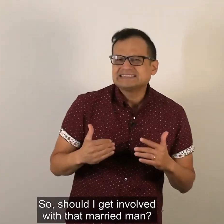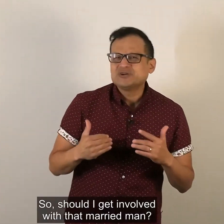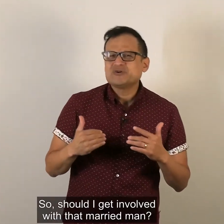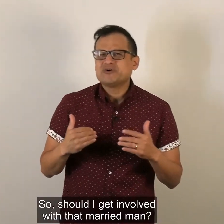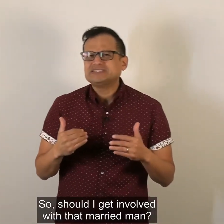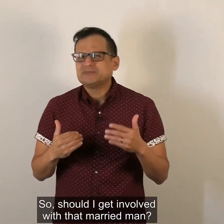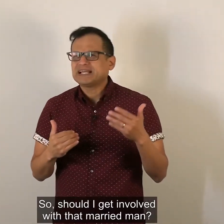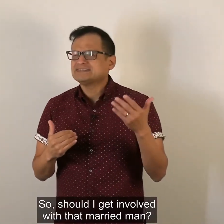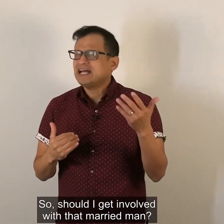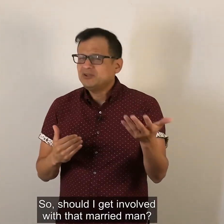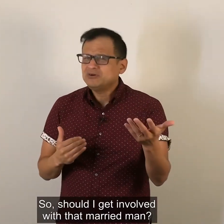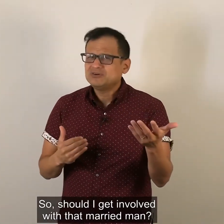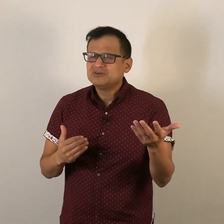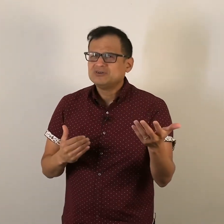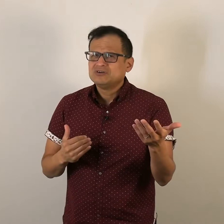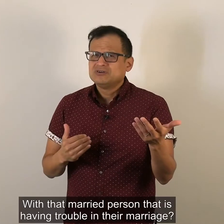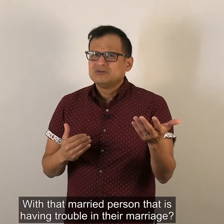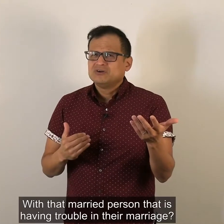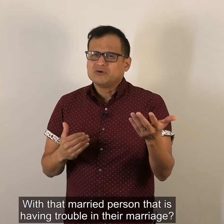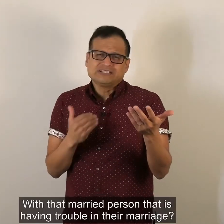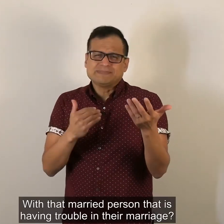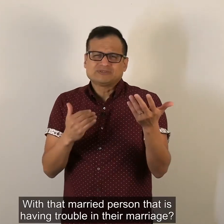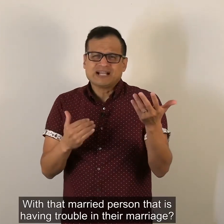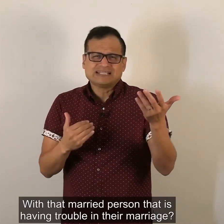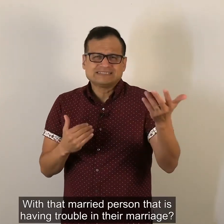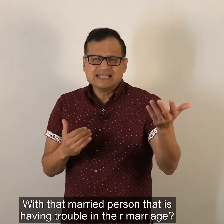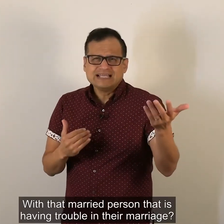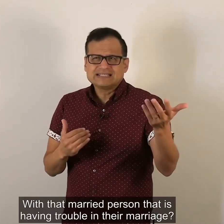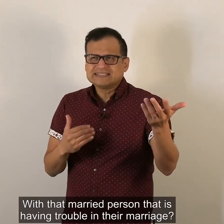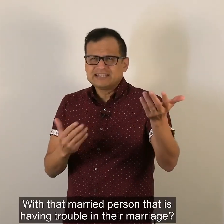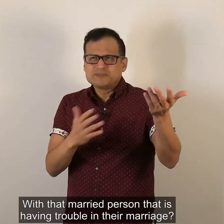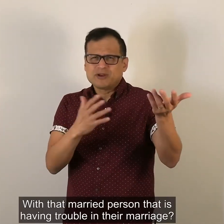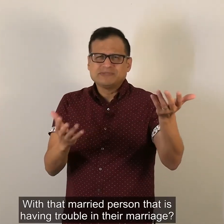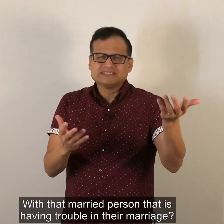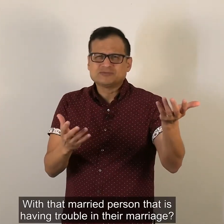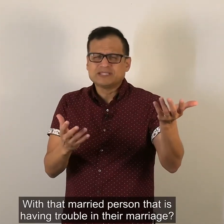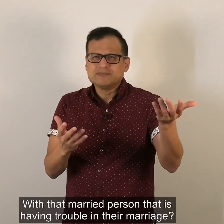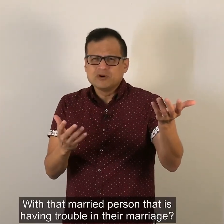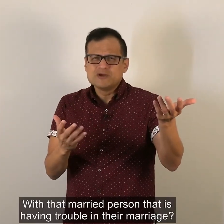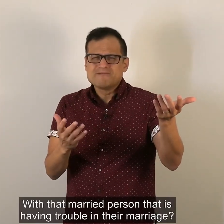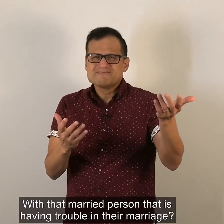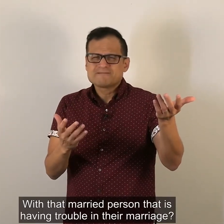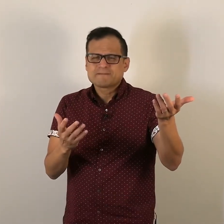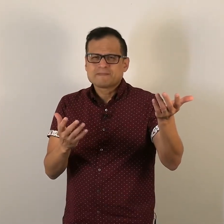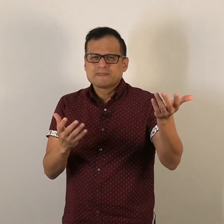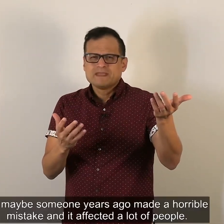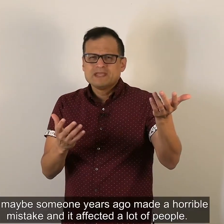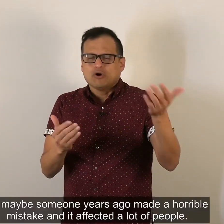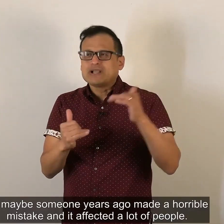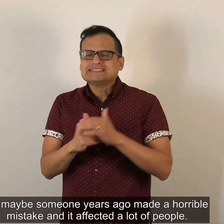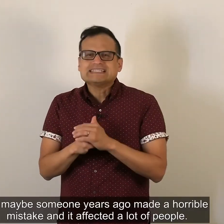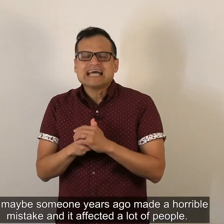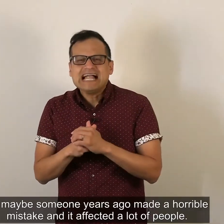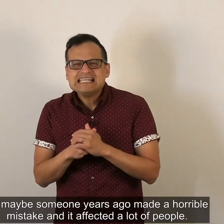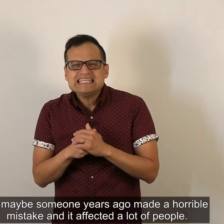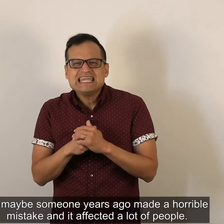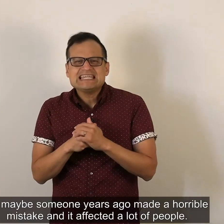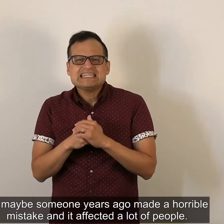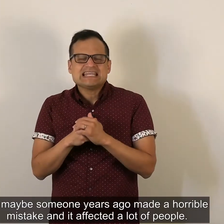relaciono con ese hombre casado? ¿O con esa persona casada que está teniendo problemas en su matrimonio? ¿O quizás alguien